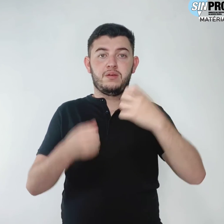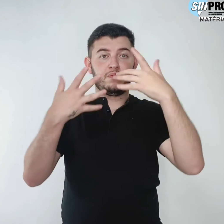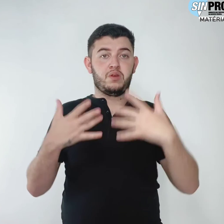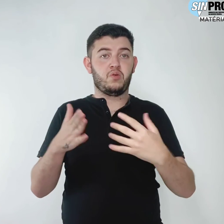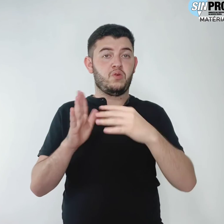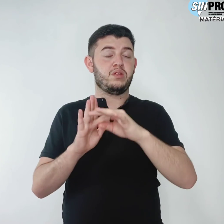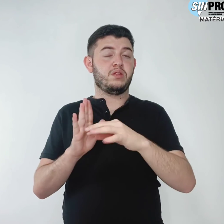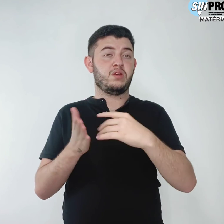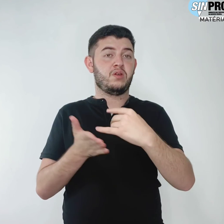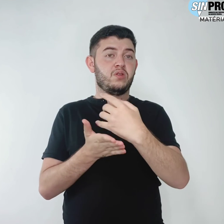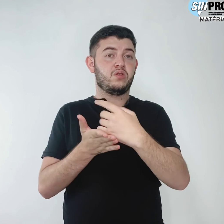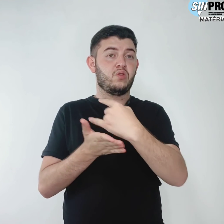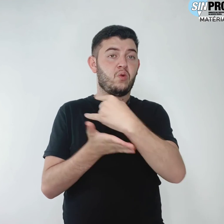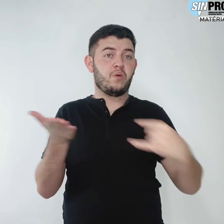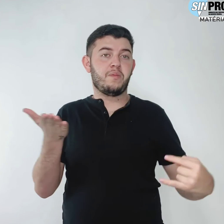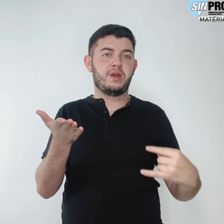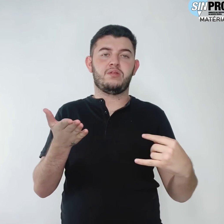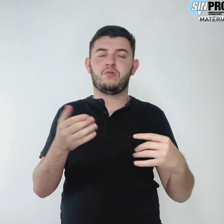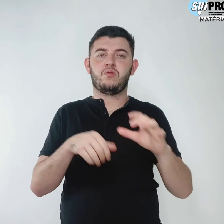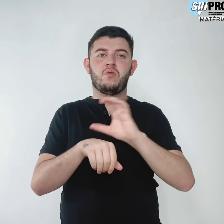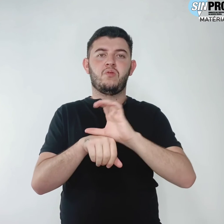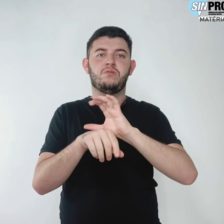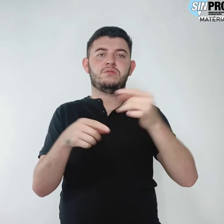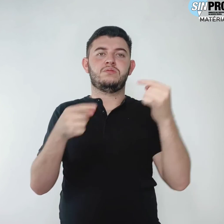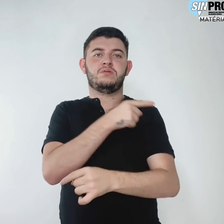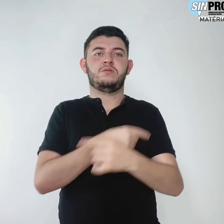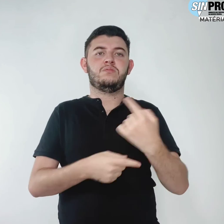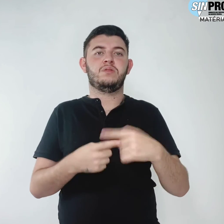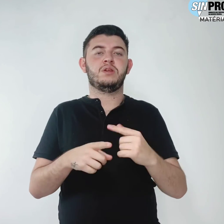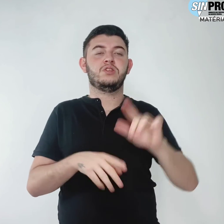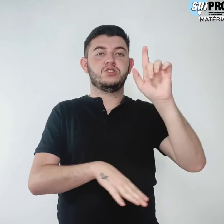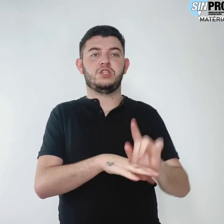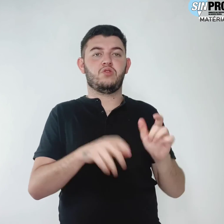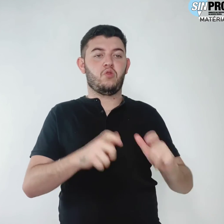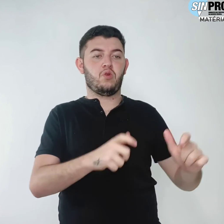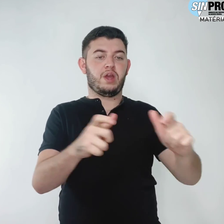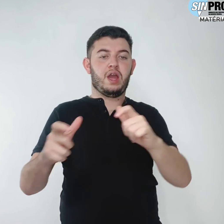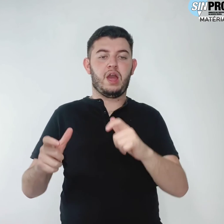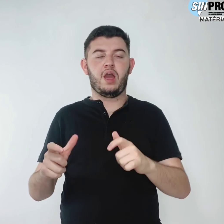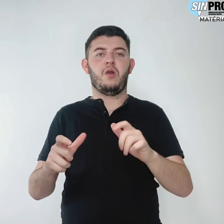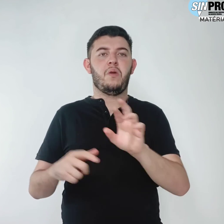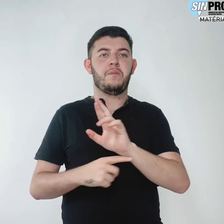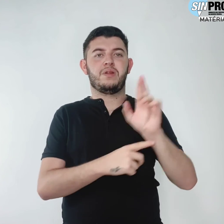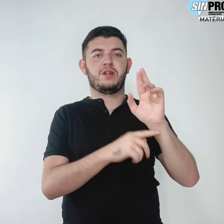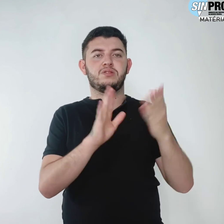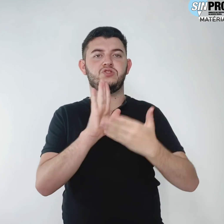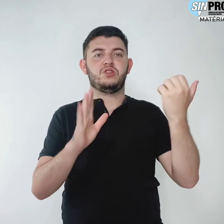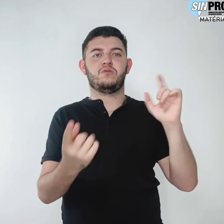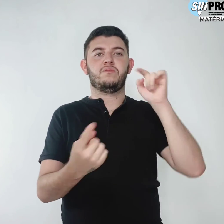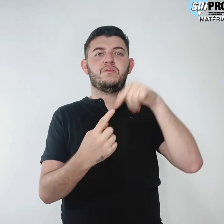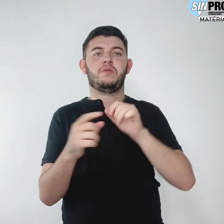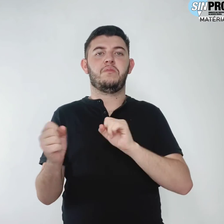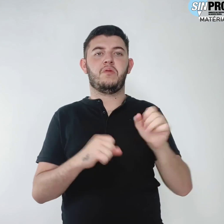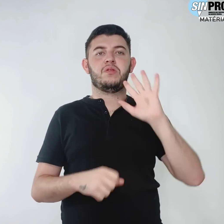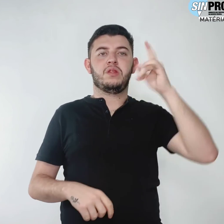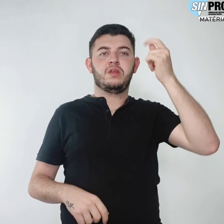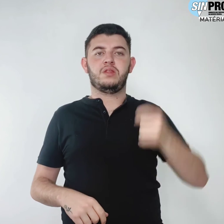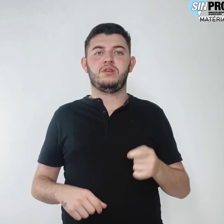é inconstitucional, porque retira a autonomia de gestores locais para decidir sobre as melhores medidas